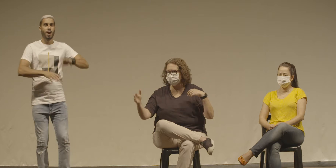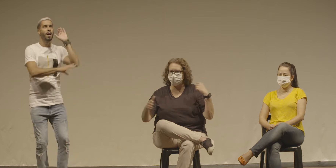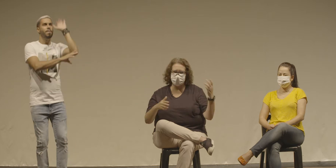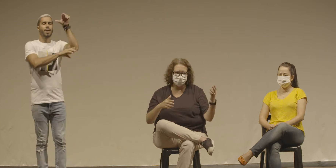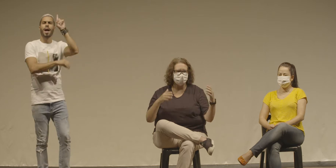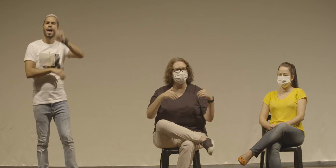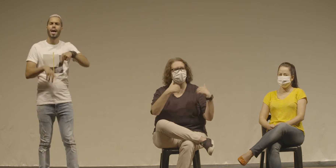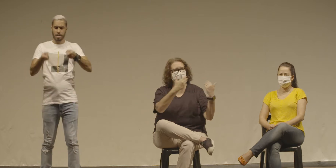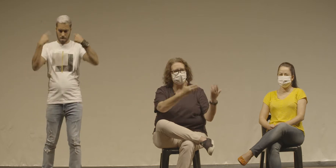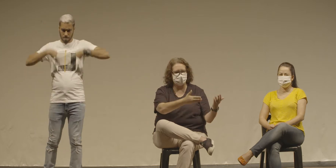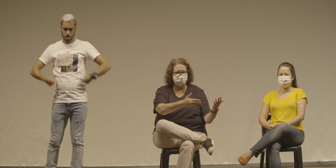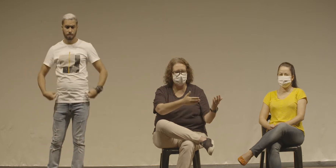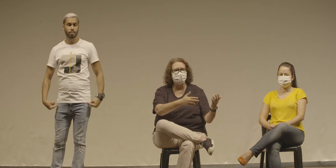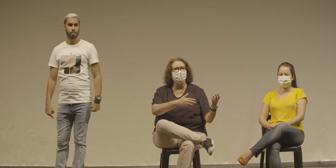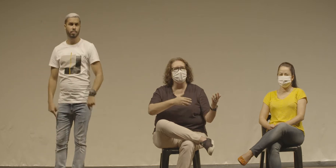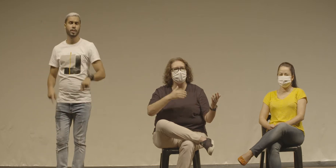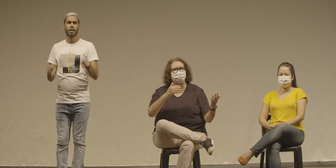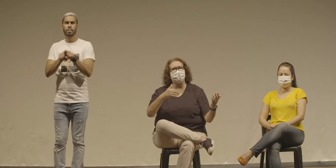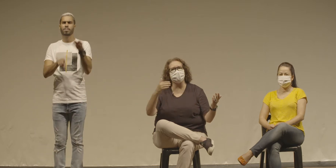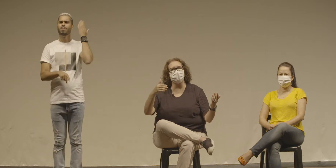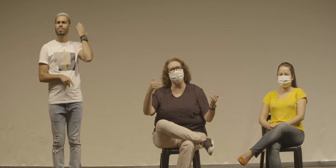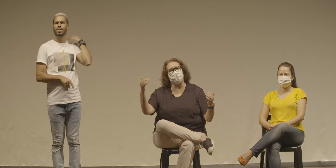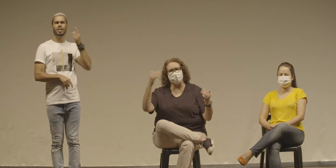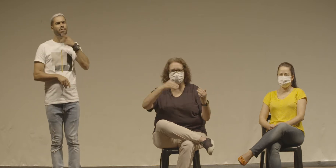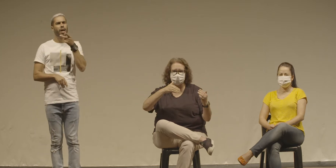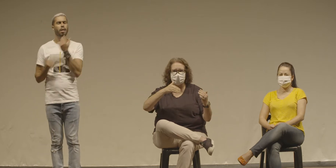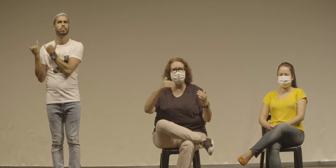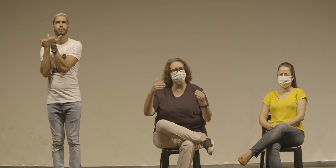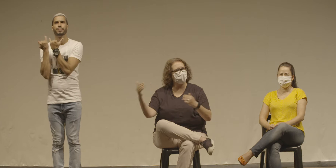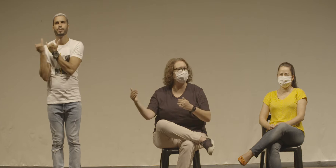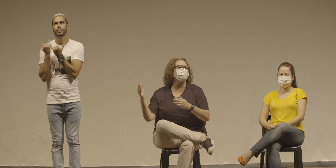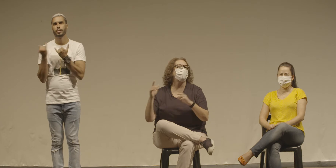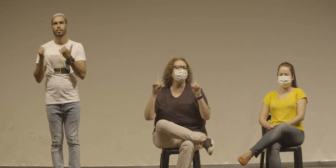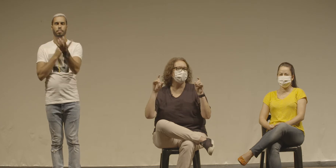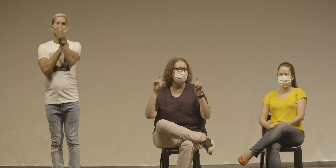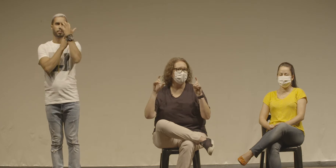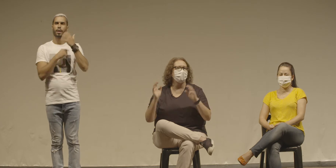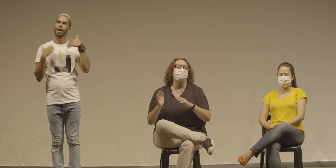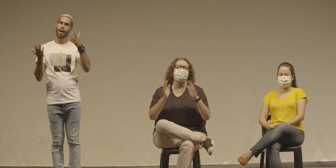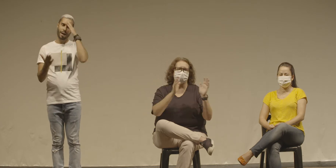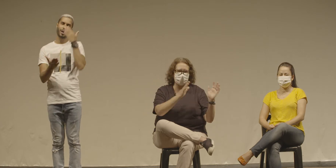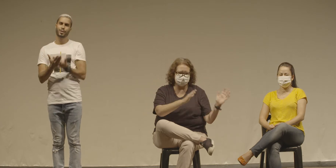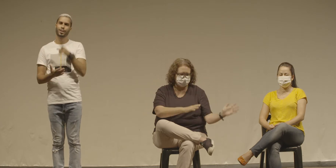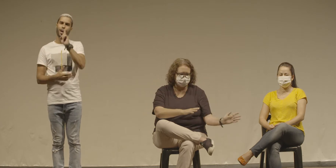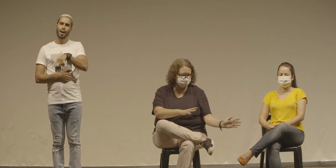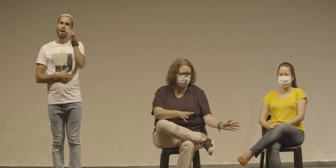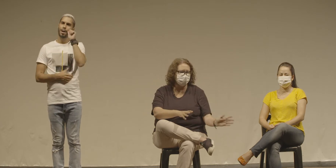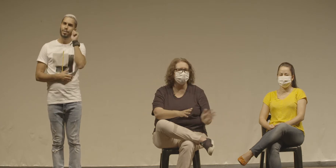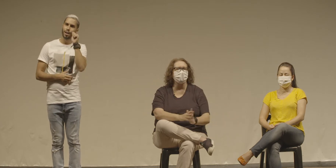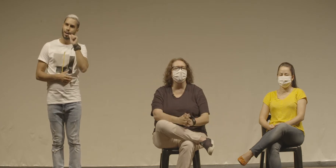biológico, fisiológico que se falava na época e que se faziam acreditar que as mulheres não podiam praticar